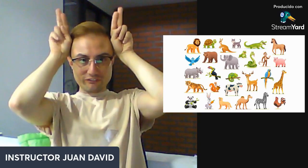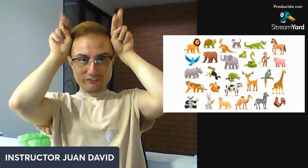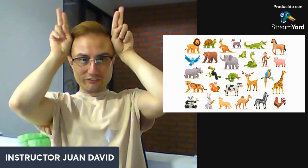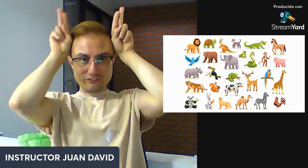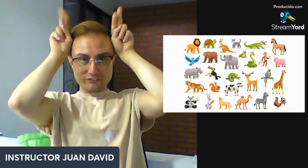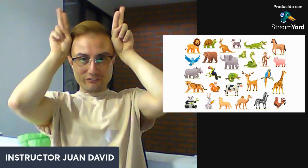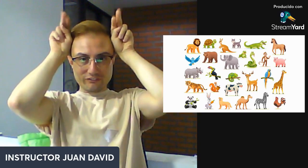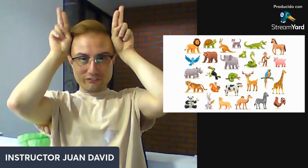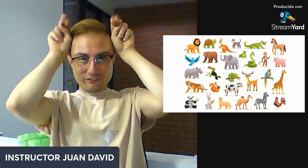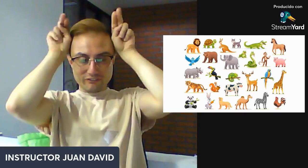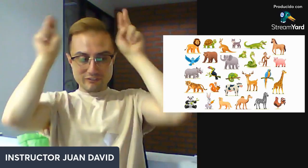Conejo.